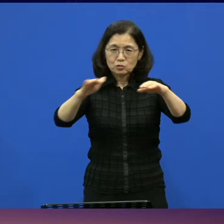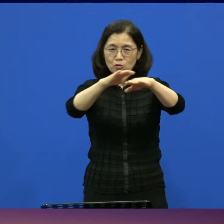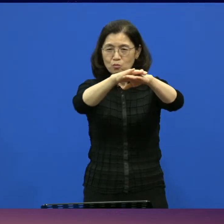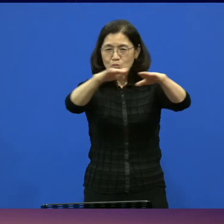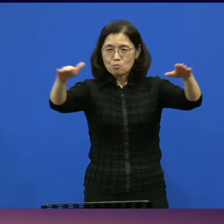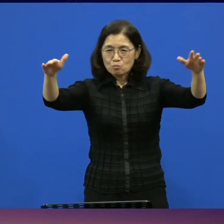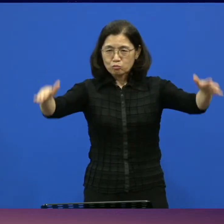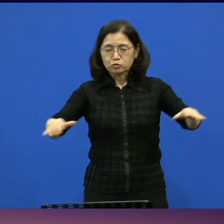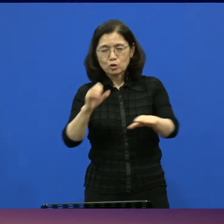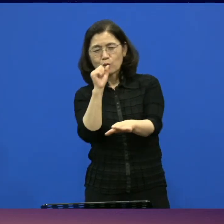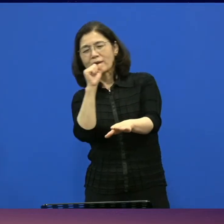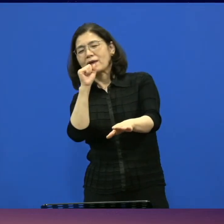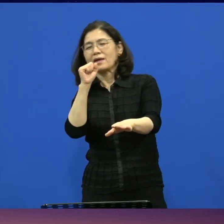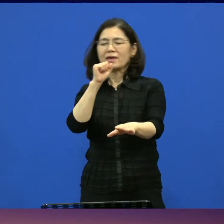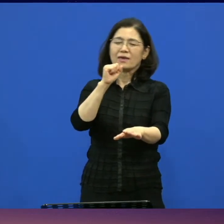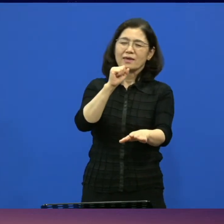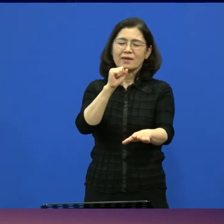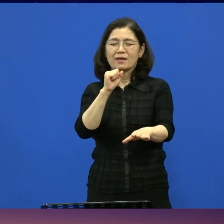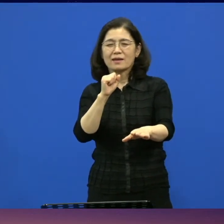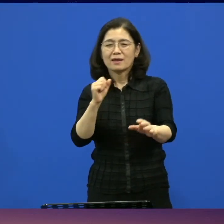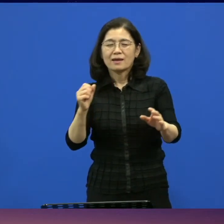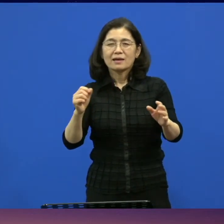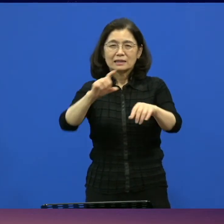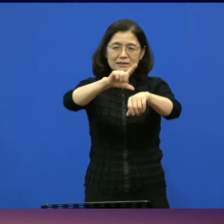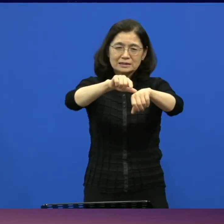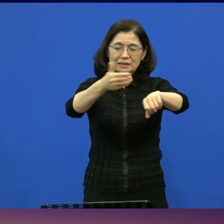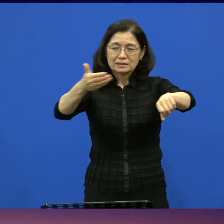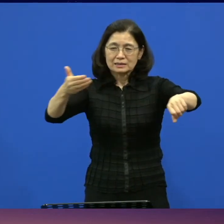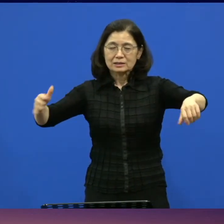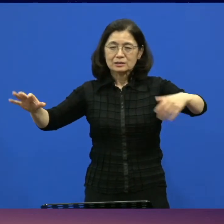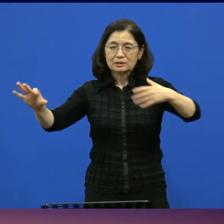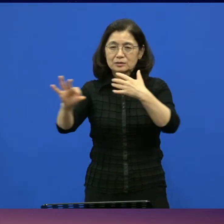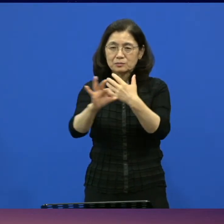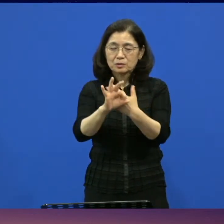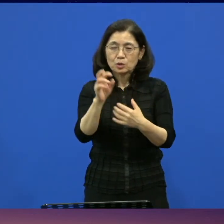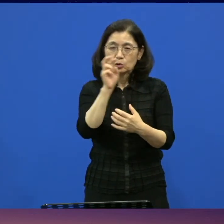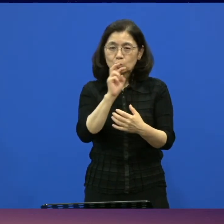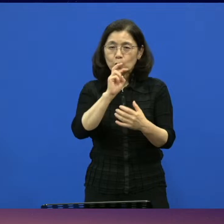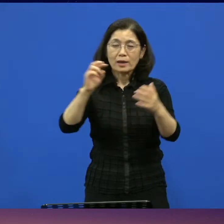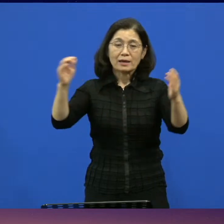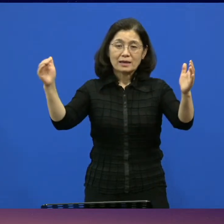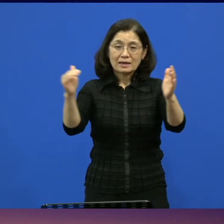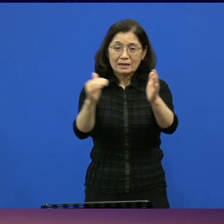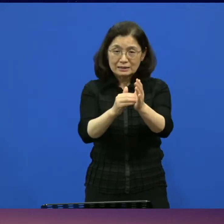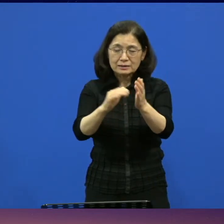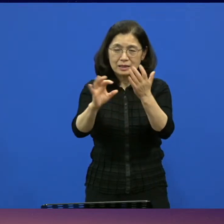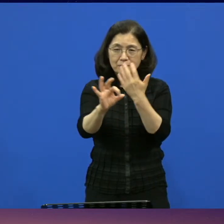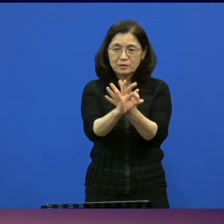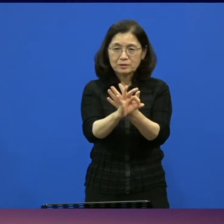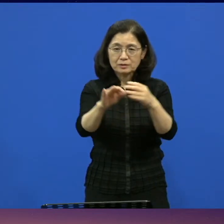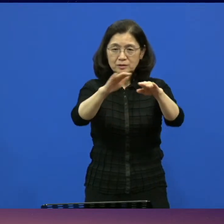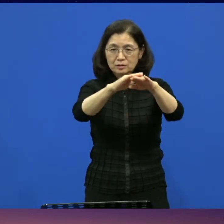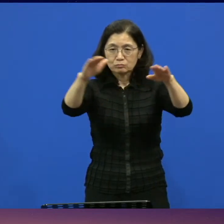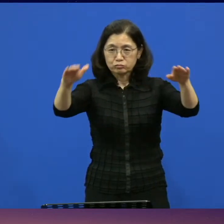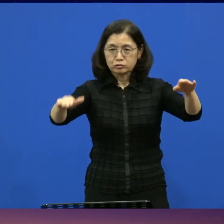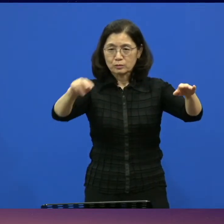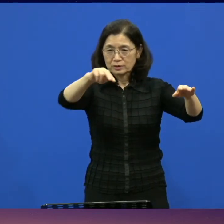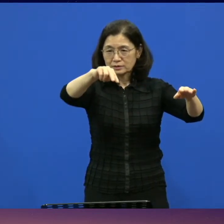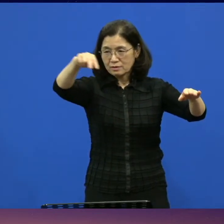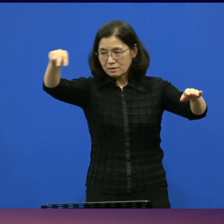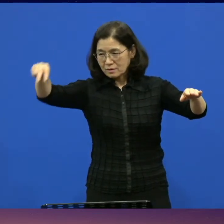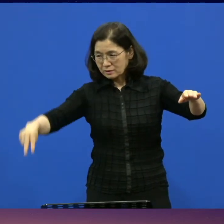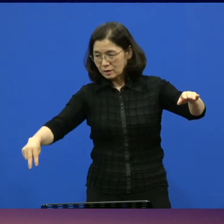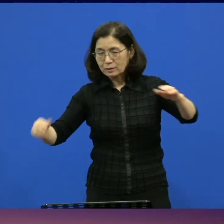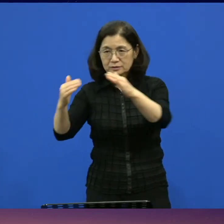막 오빠 해도 집에 가야 돼요. 쇼는 끝나요. 무대에 내려와야 된다니까. 그 집에 가면